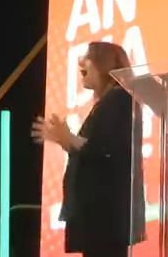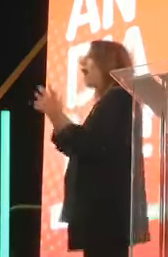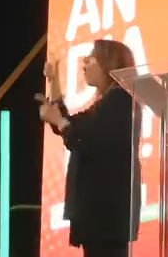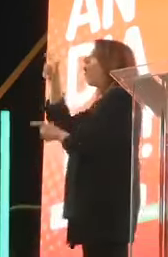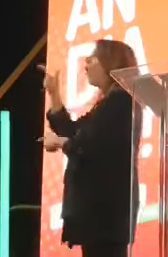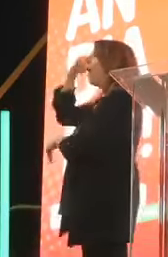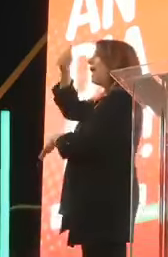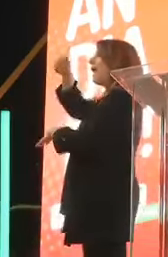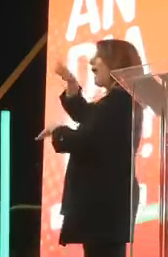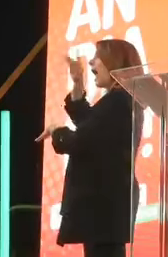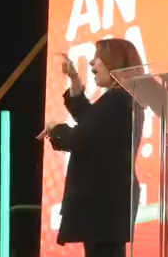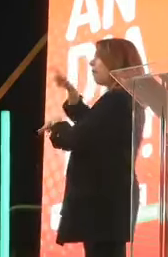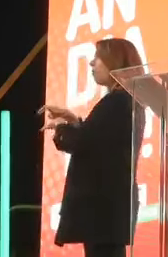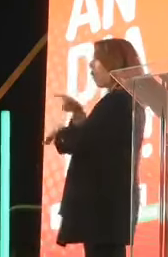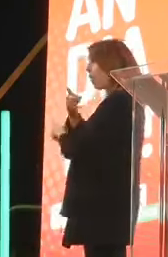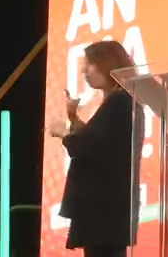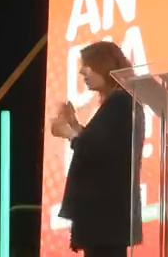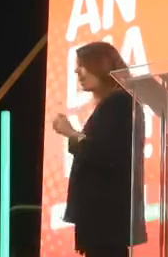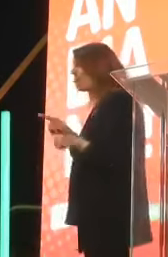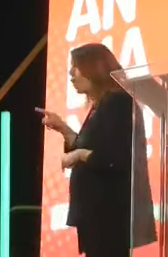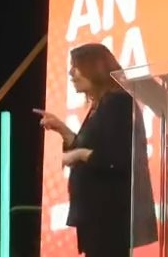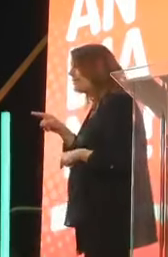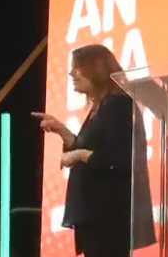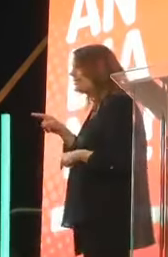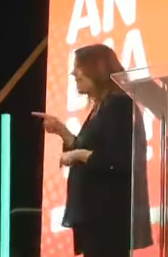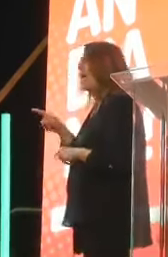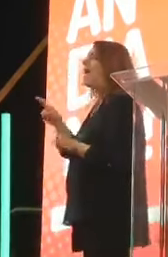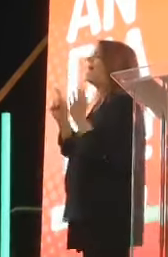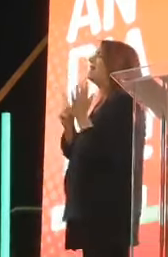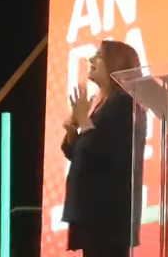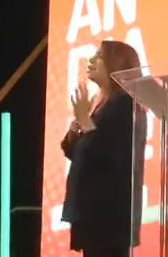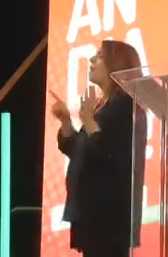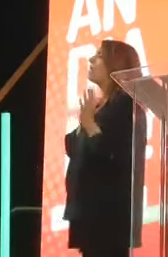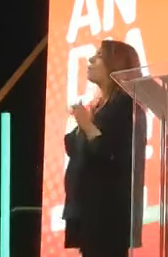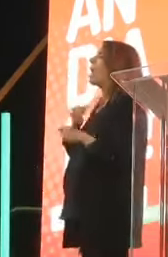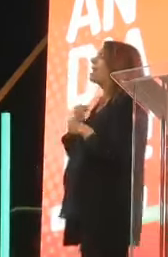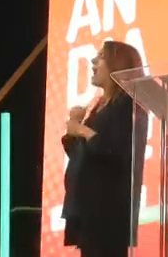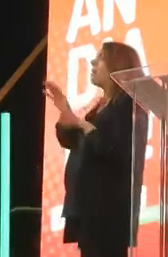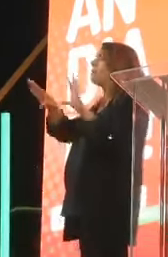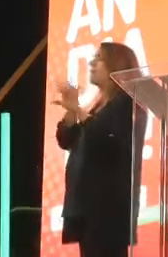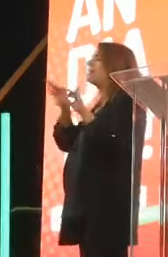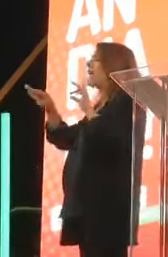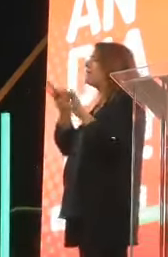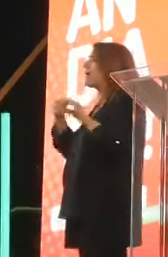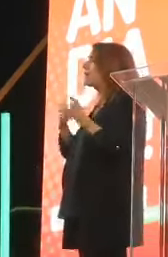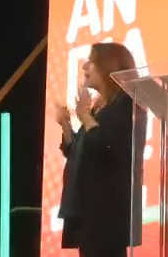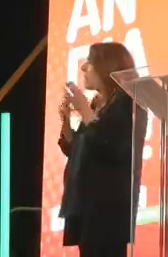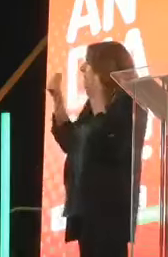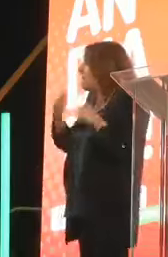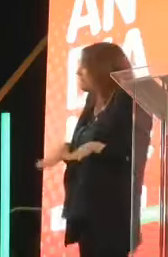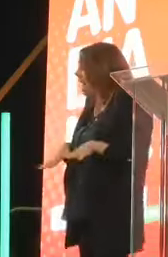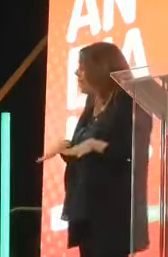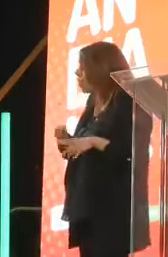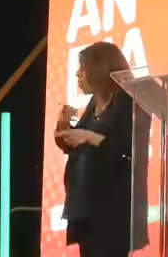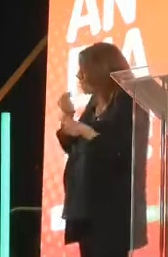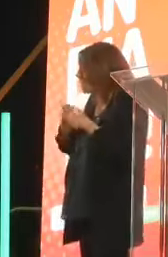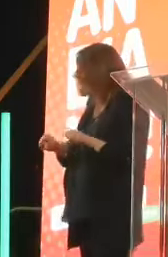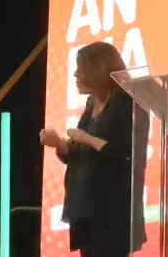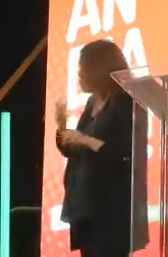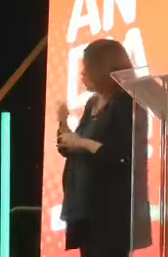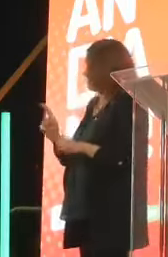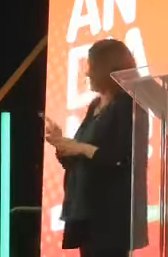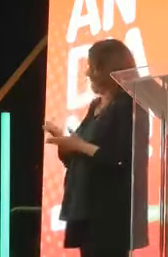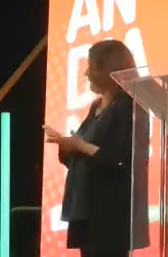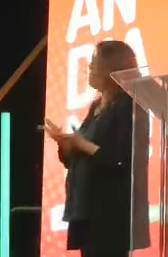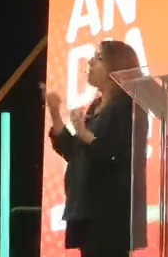è questa la democrazia. Se perdo il diritto di farmi rappresentare dai miei rappresentanti, allora vogliamo dare più peso al voto